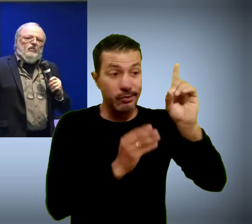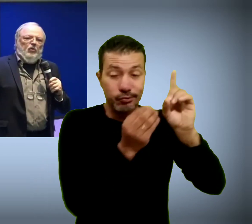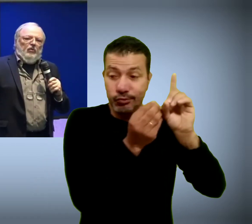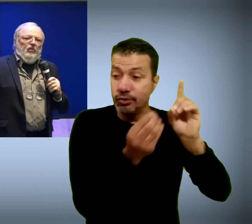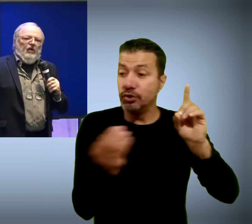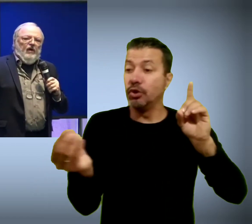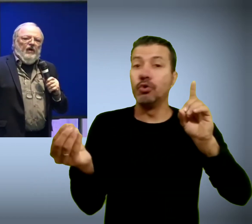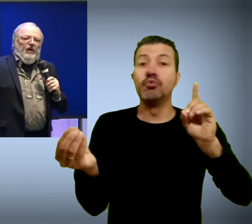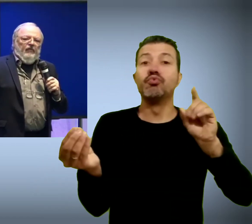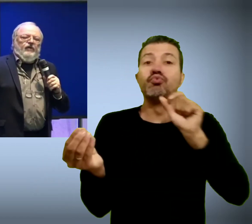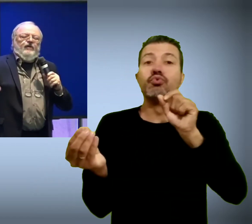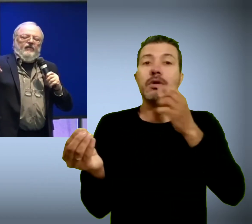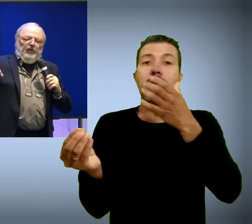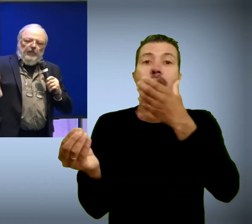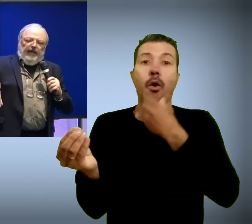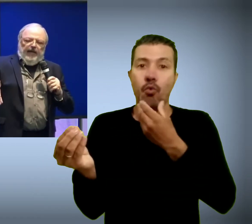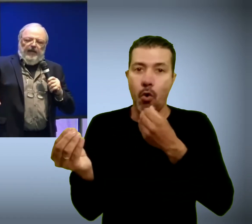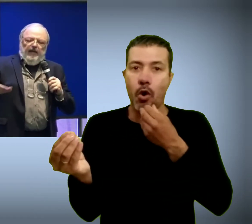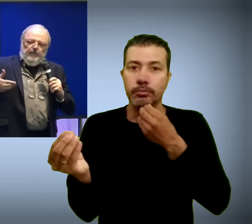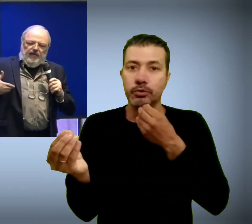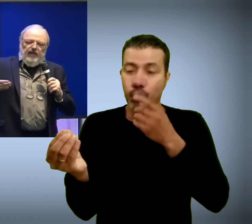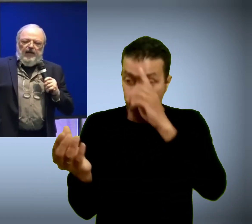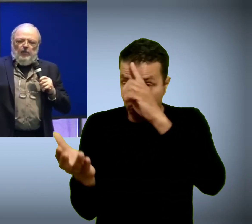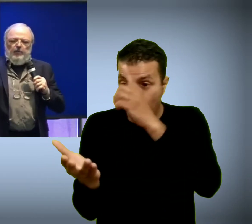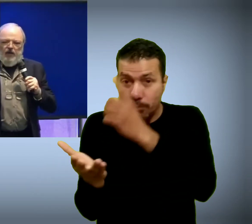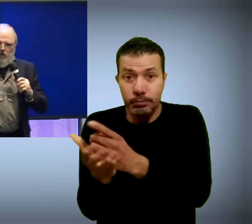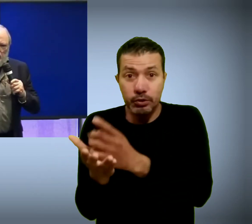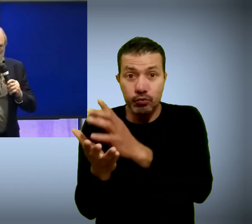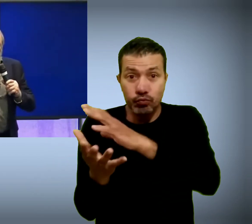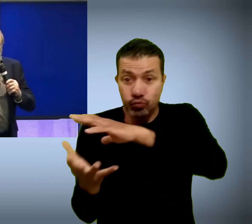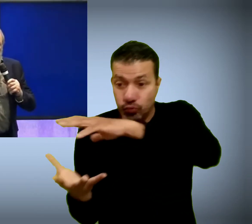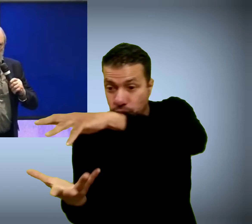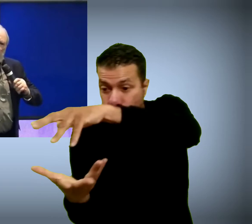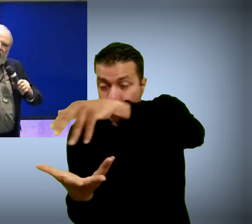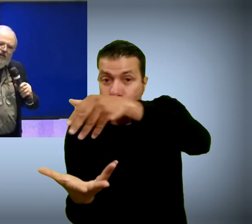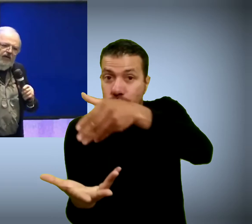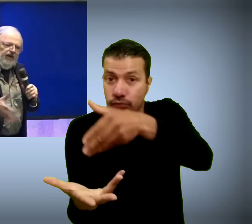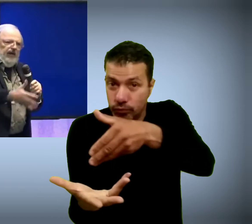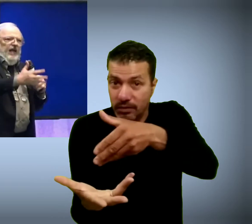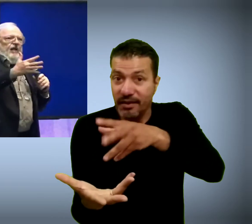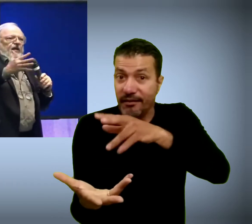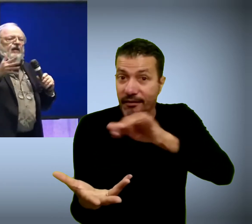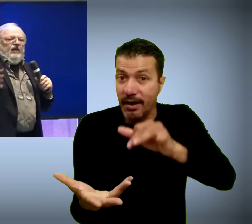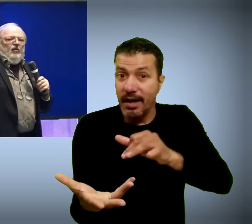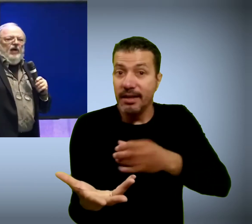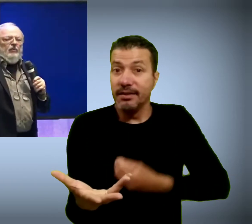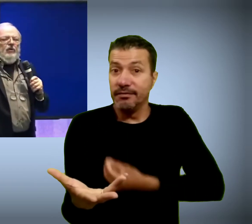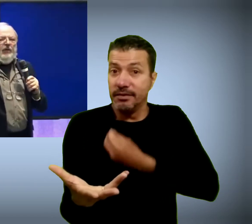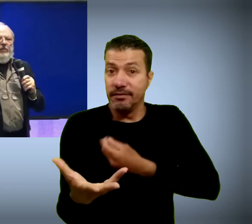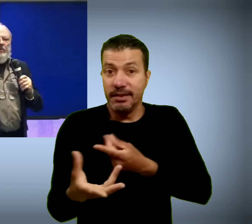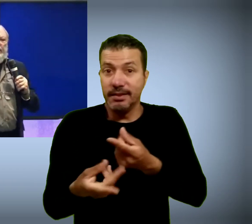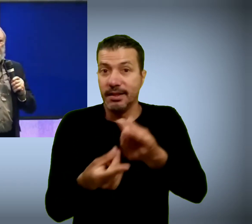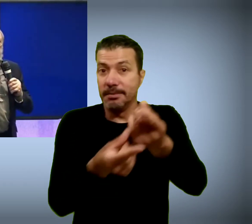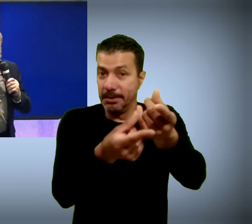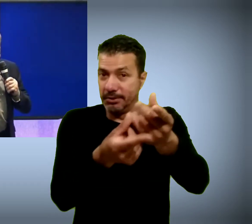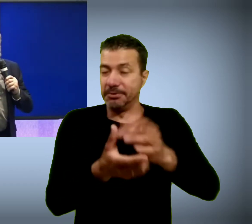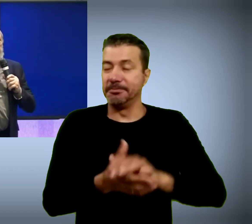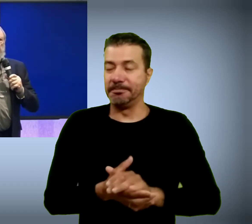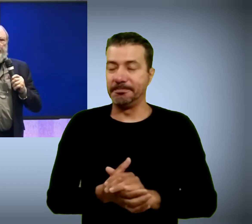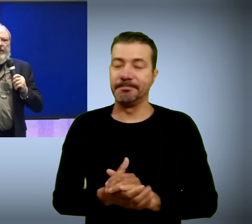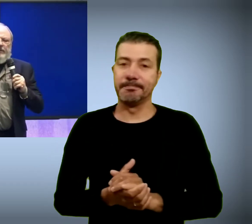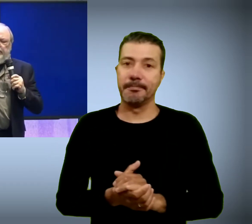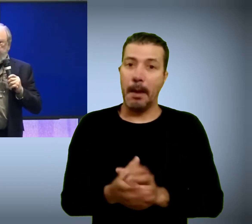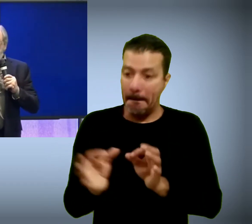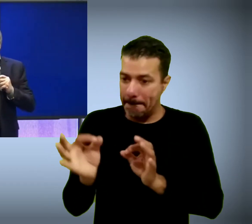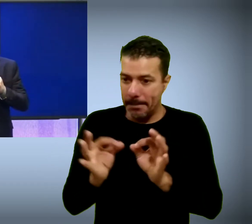domínio desse mundo. Ele falou assim: você vai dominar aqui em parceria comigo e vai viver eternamente aqui nesse lugar bonito.